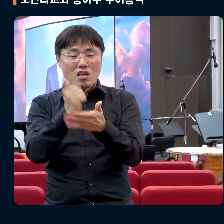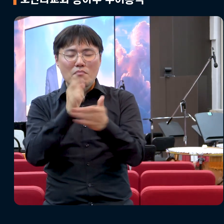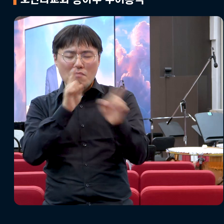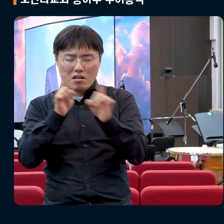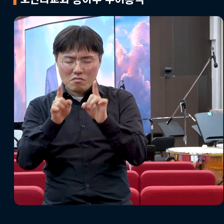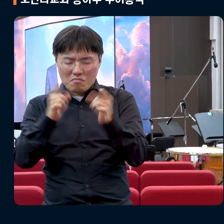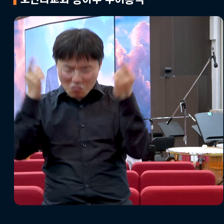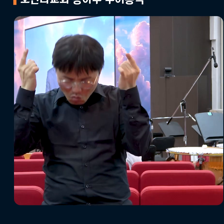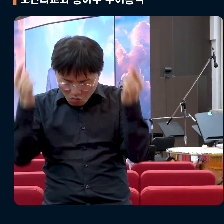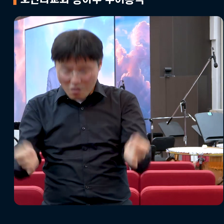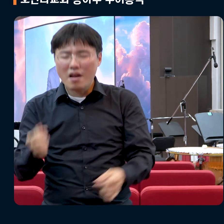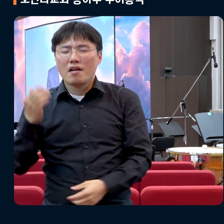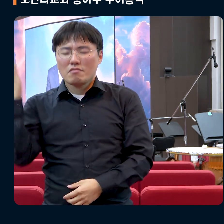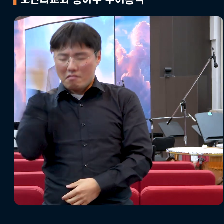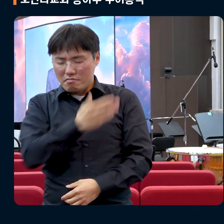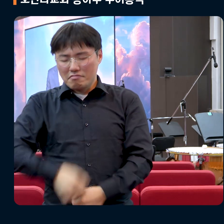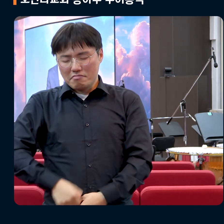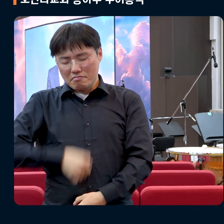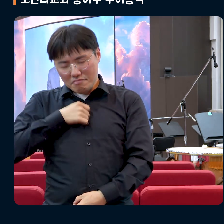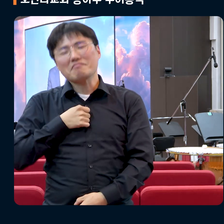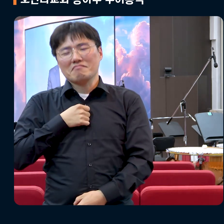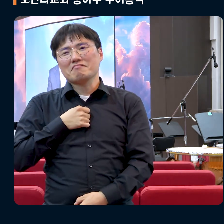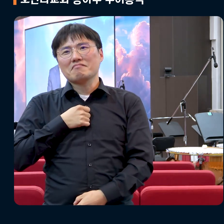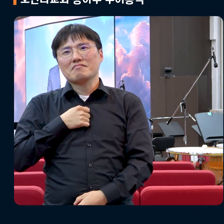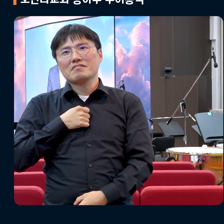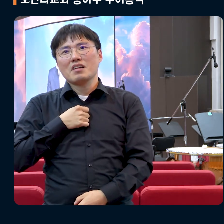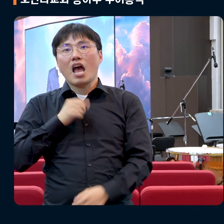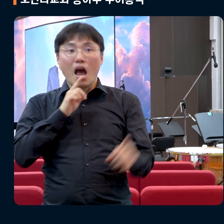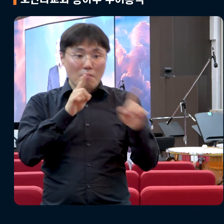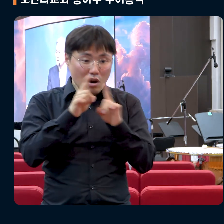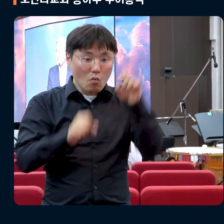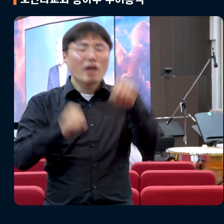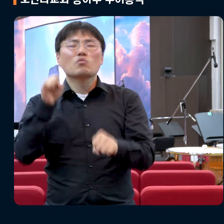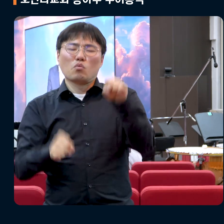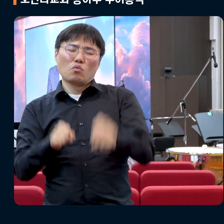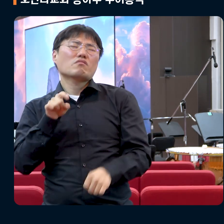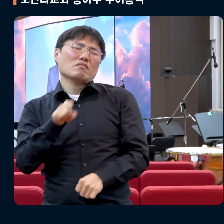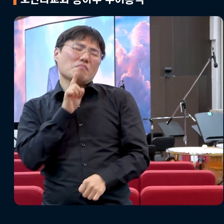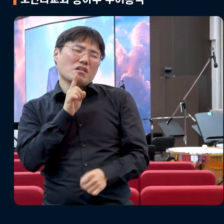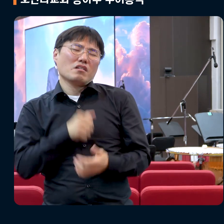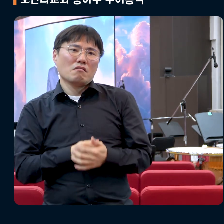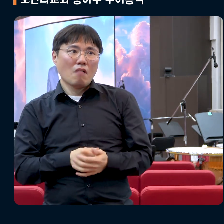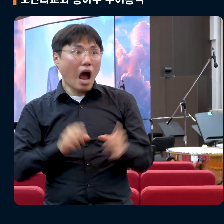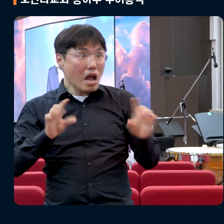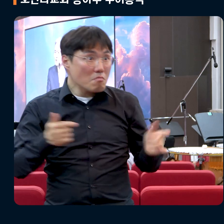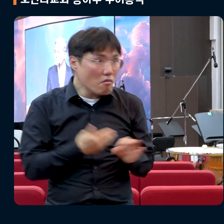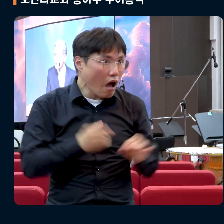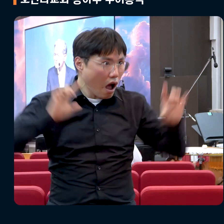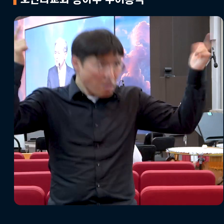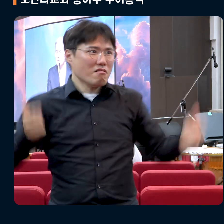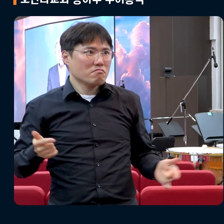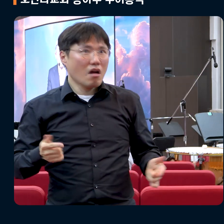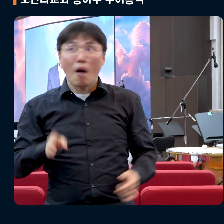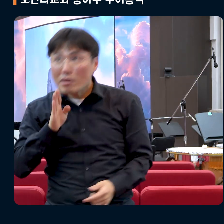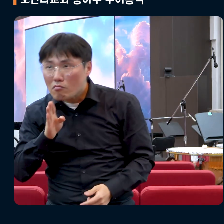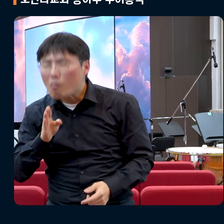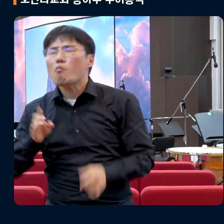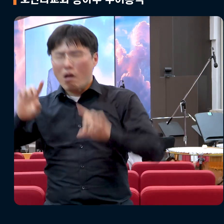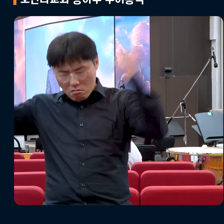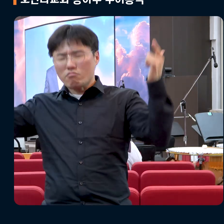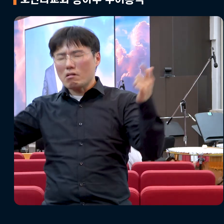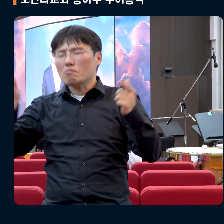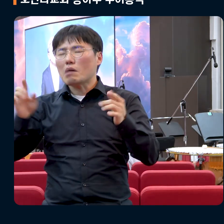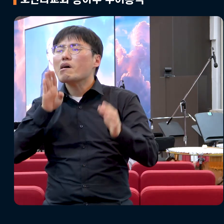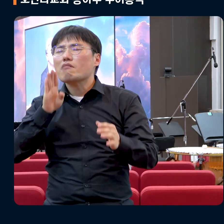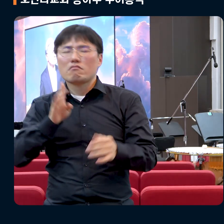할지라도 예수님 말씀하신 것처럼 정직하게 솔직하게 말하고 행동하는 거예요. 아닌 건 아니고 맞는 건